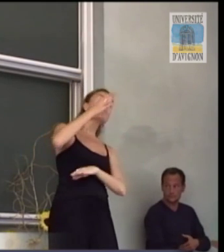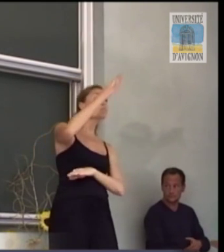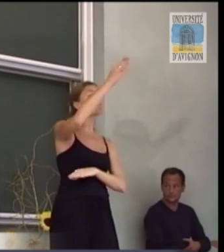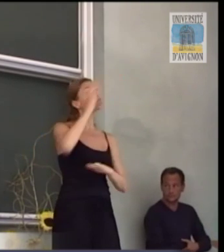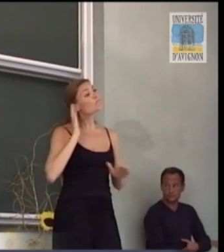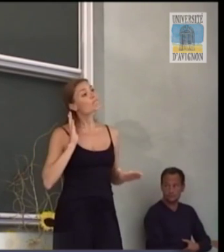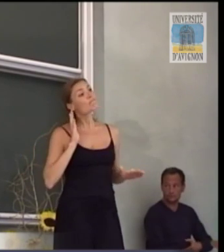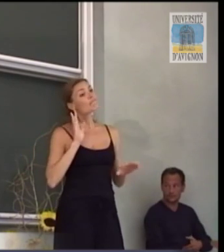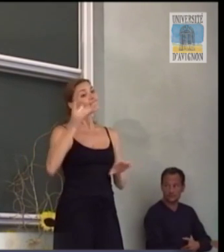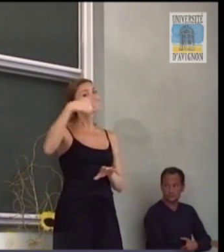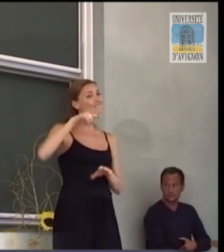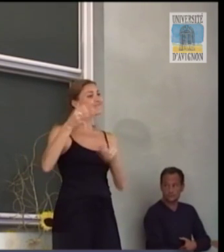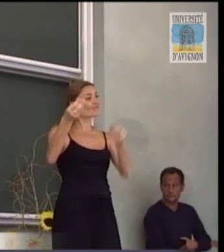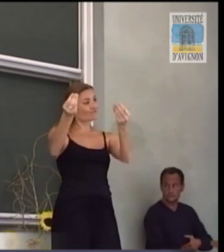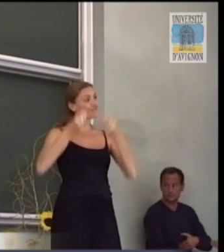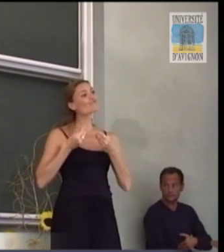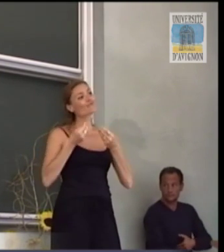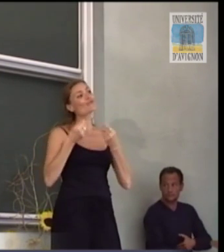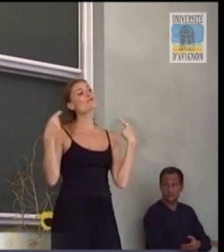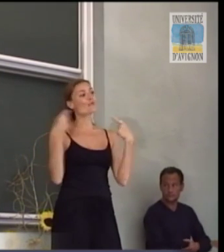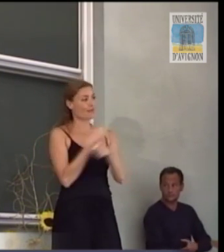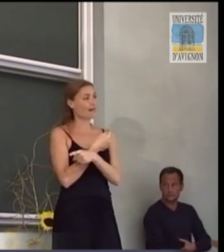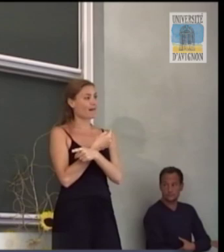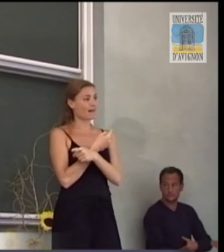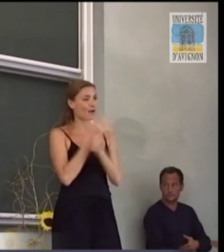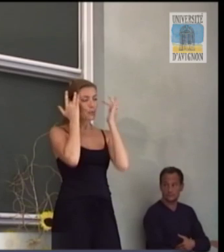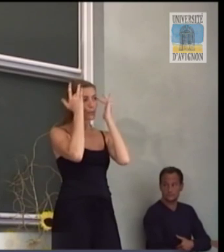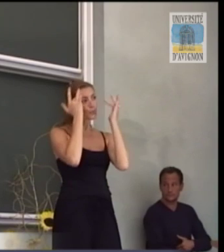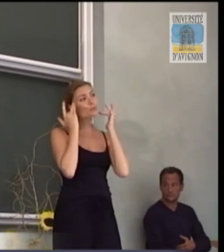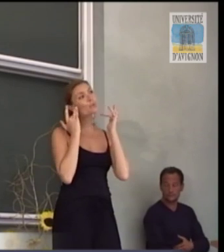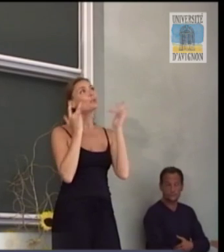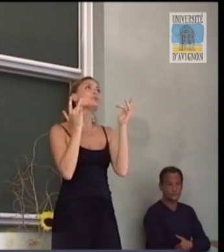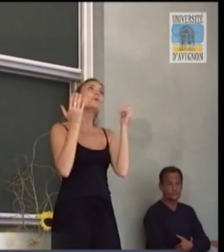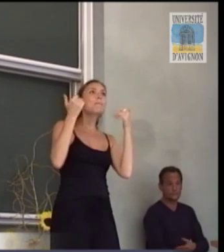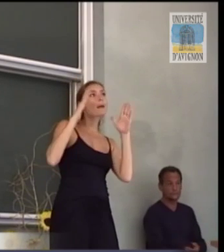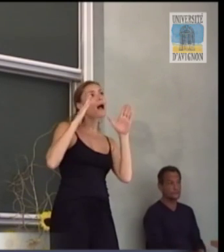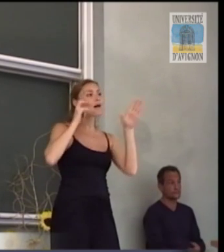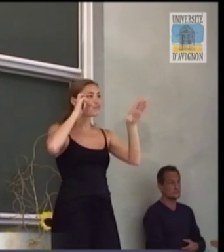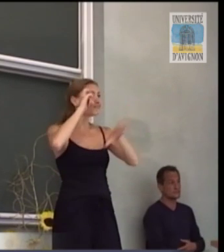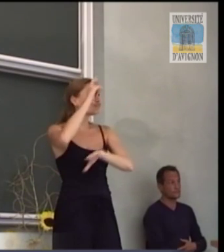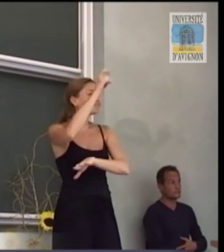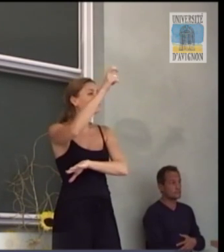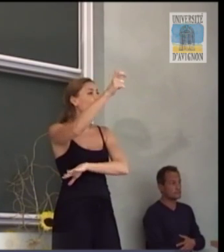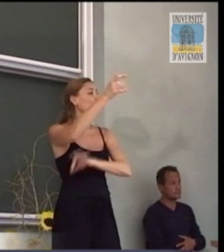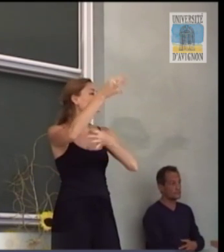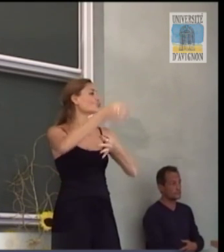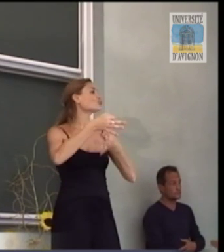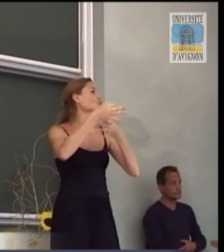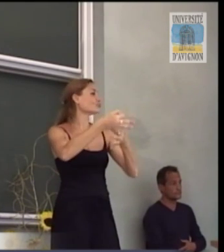métaphorique, nous ramener une culture un peu plus cohérente,